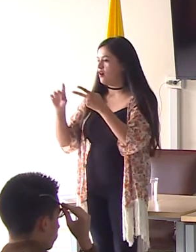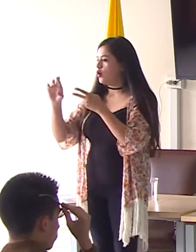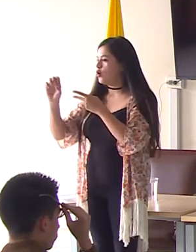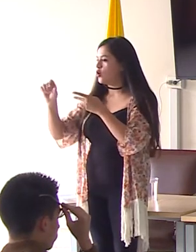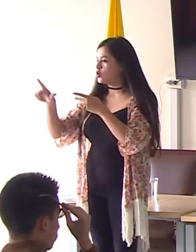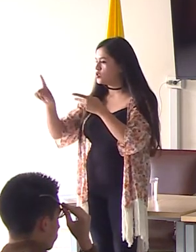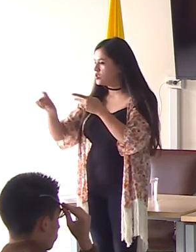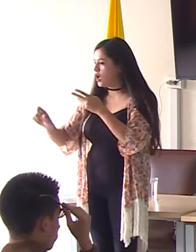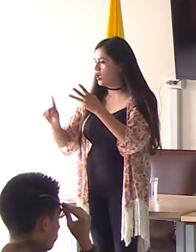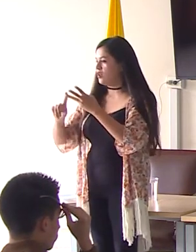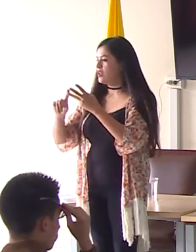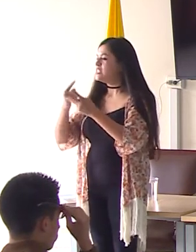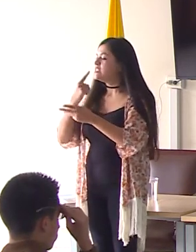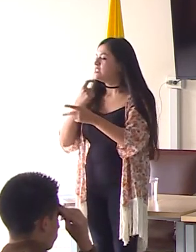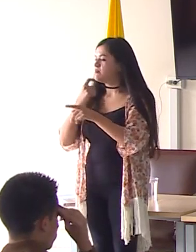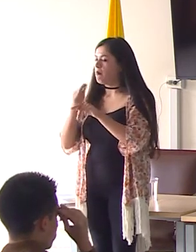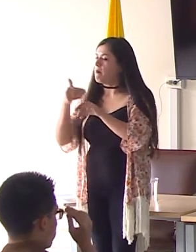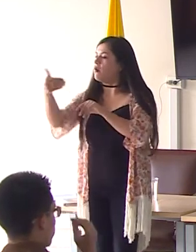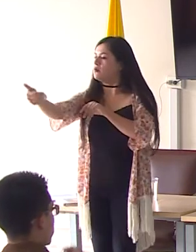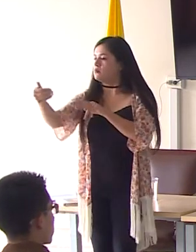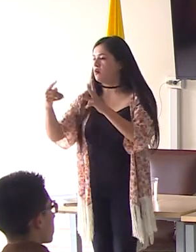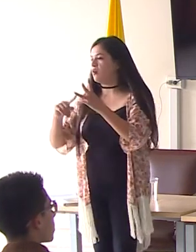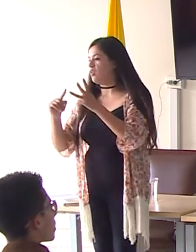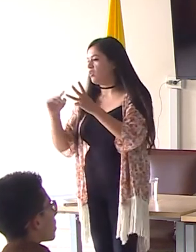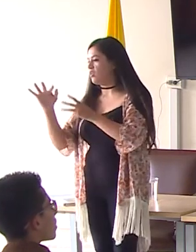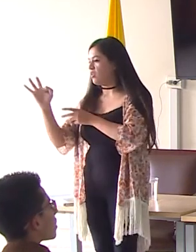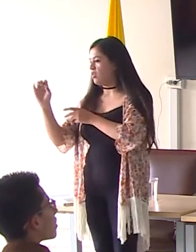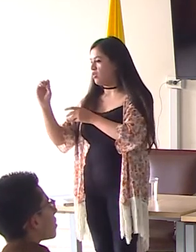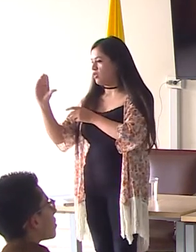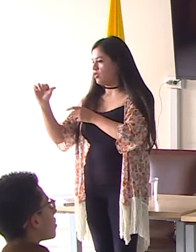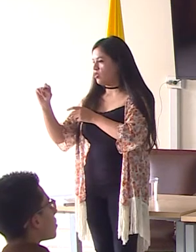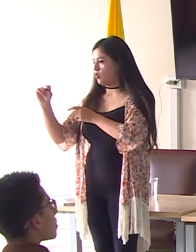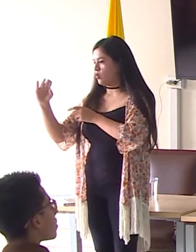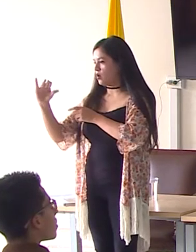gachancipá tocancipá todo este siglo